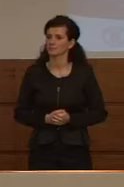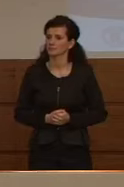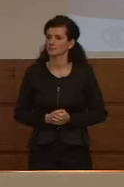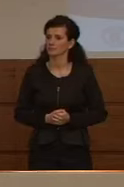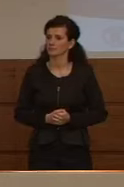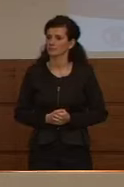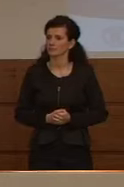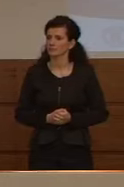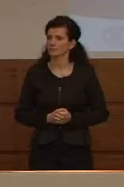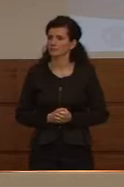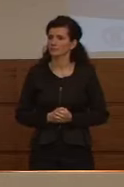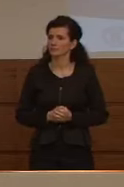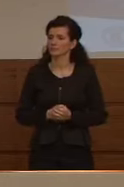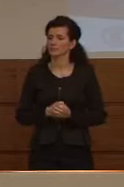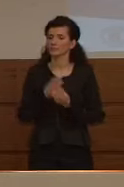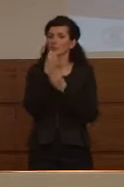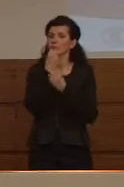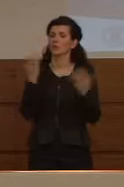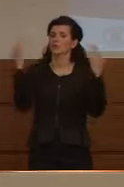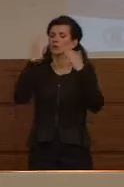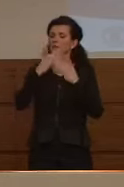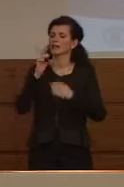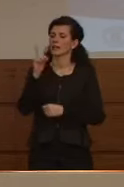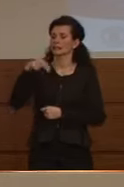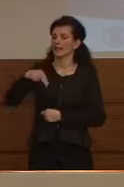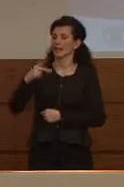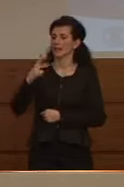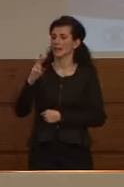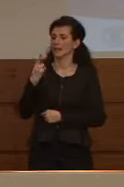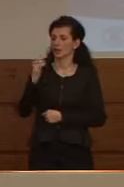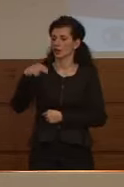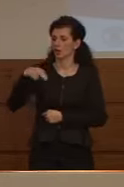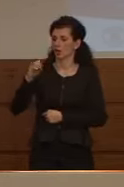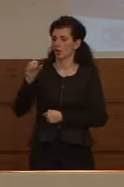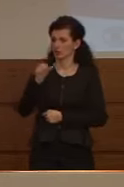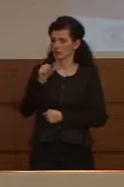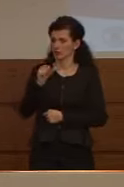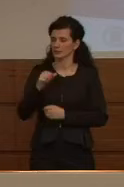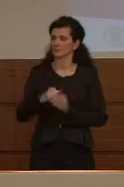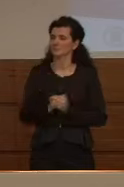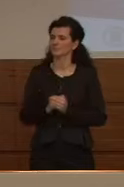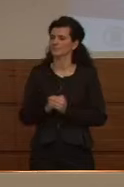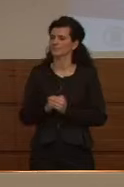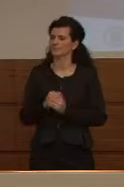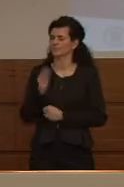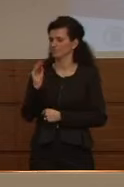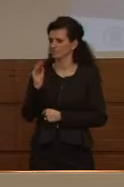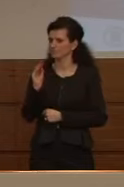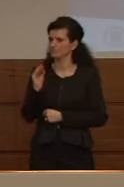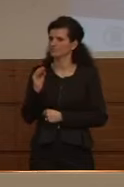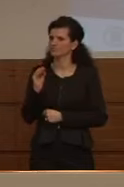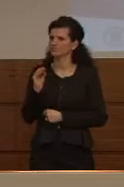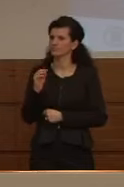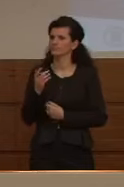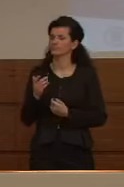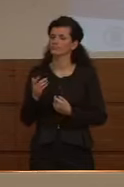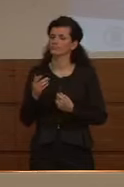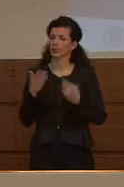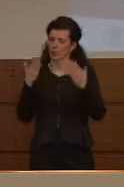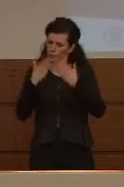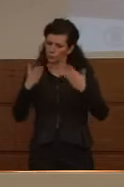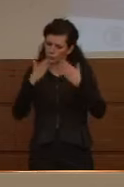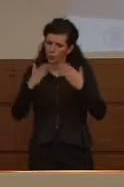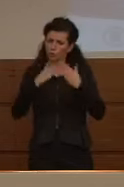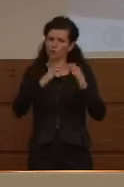buonasera george athor adnkronos io volevo chiedere al di là dello studio diciamo della curva